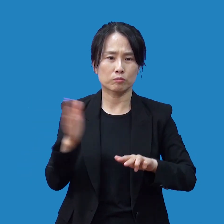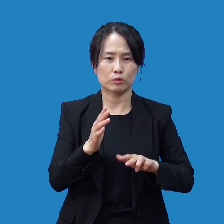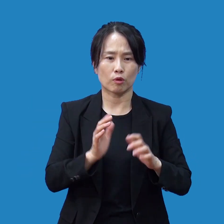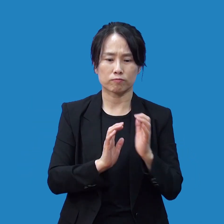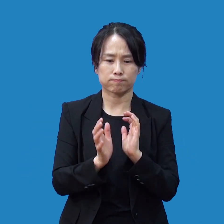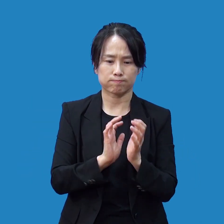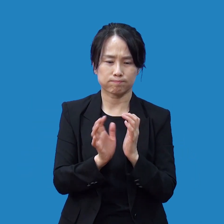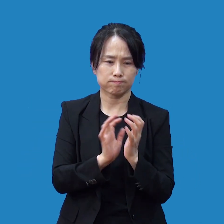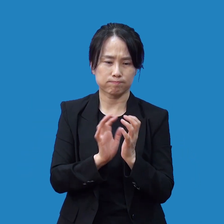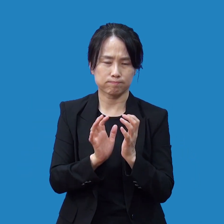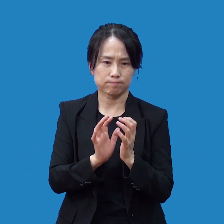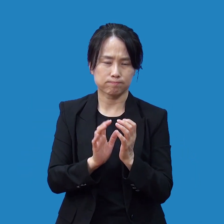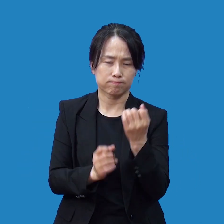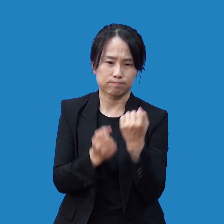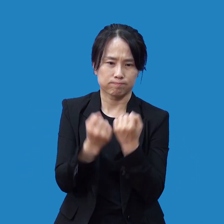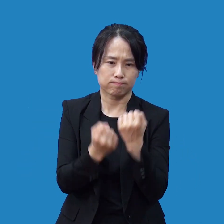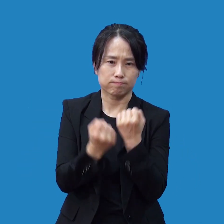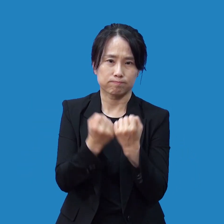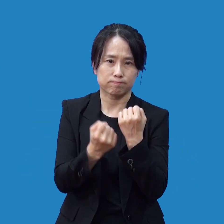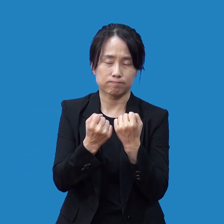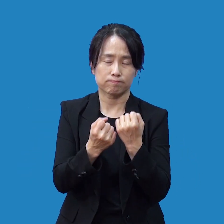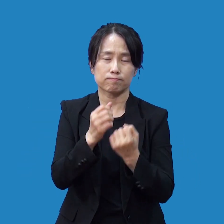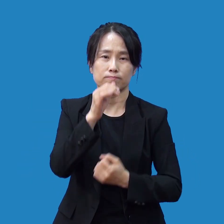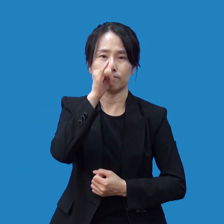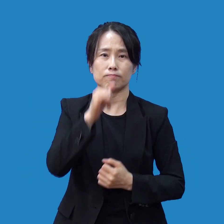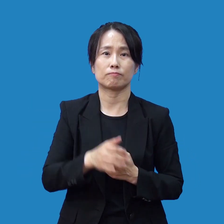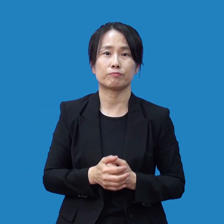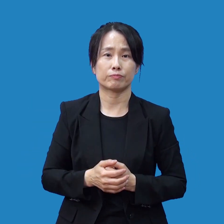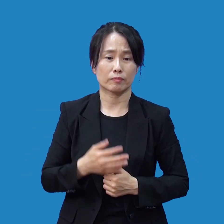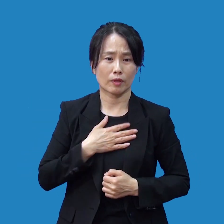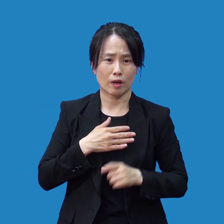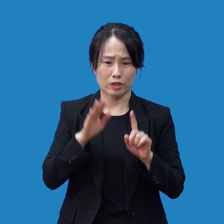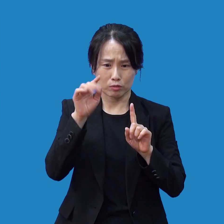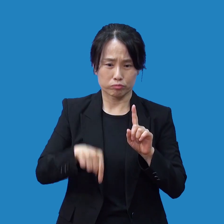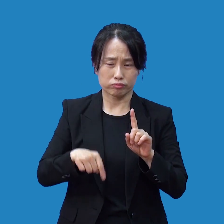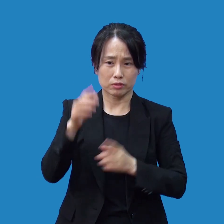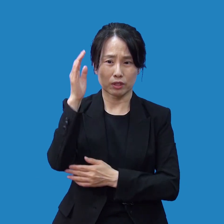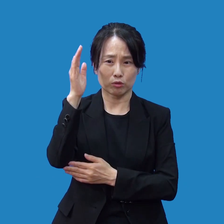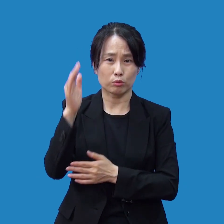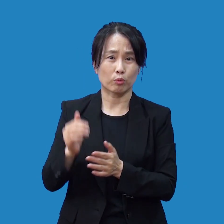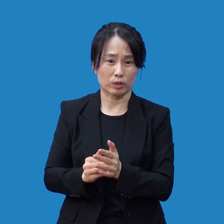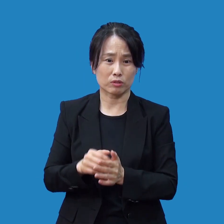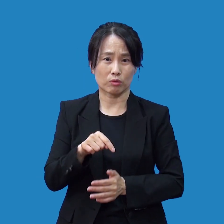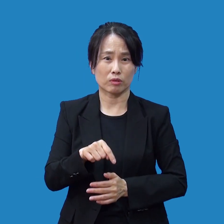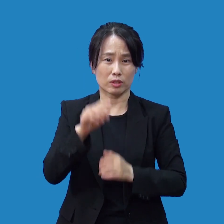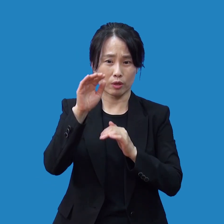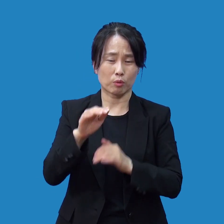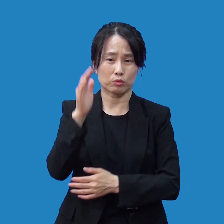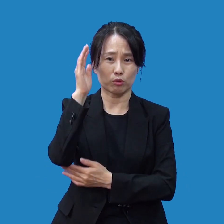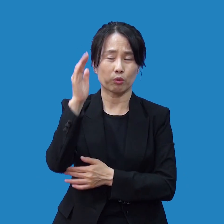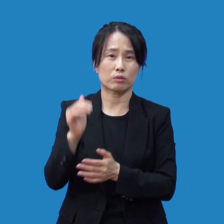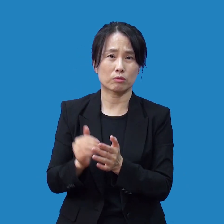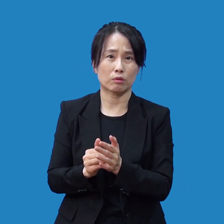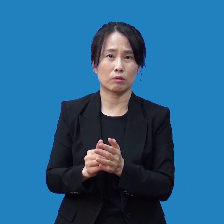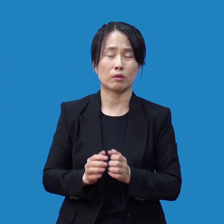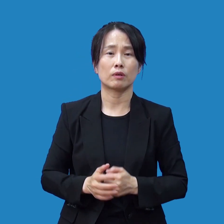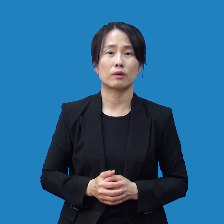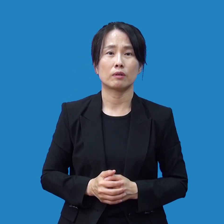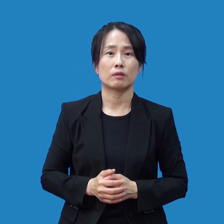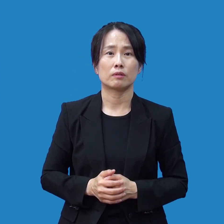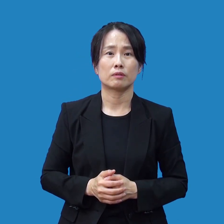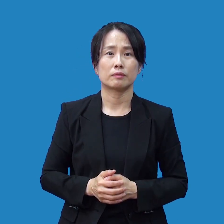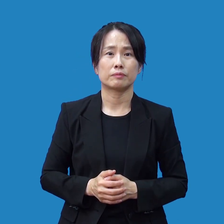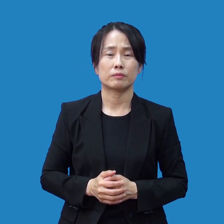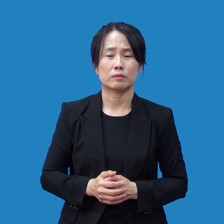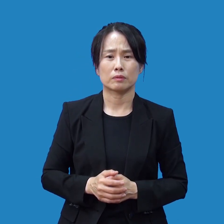하는 겁니다. 제가 이제 1부 때도 이 설교를 했는데요. 그러니까 이게 왜 그냥 좀